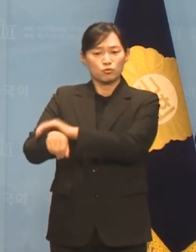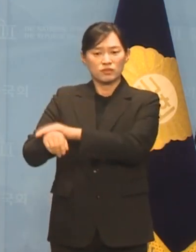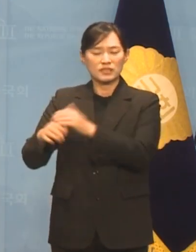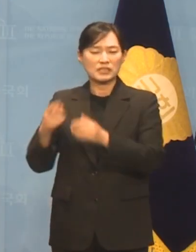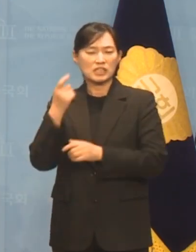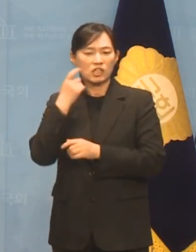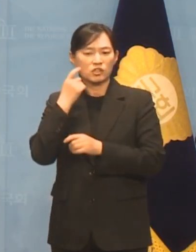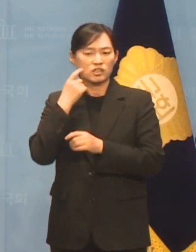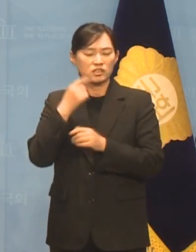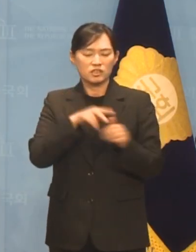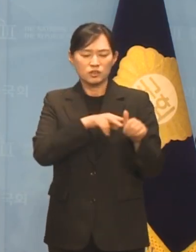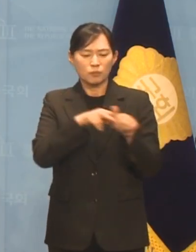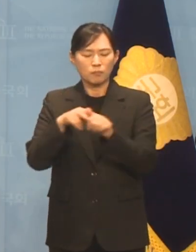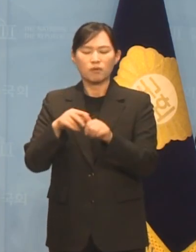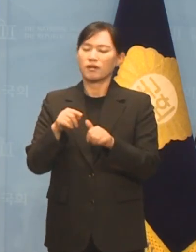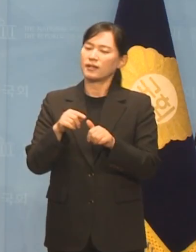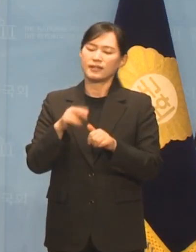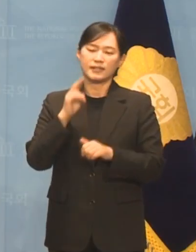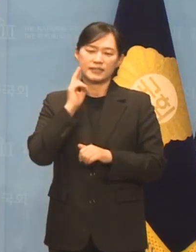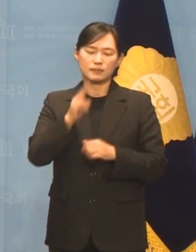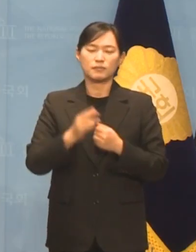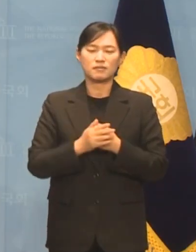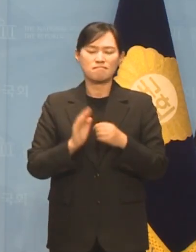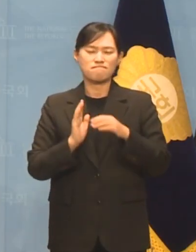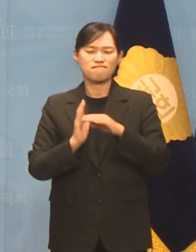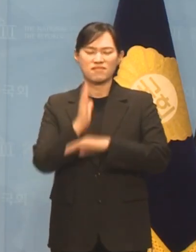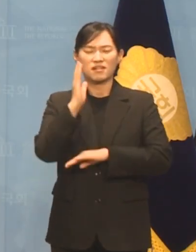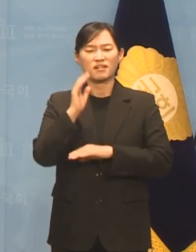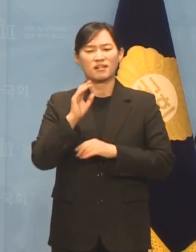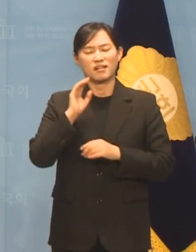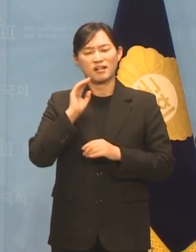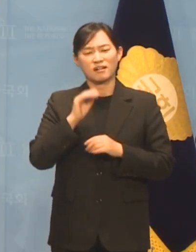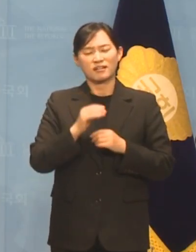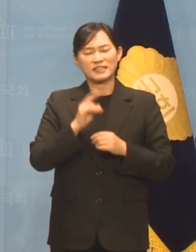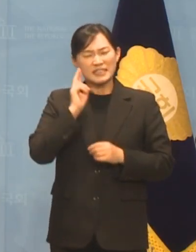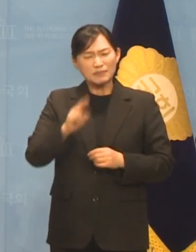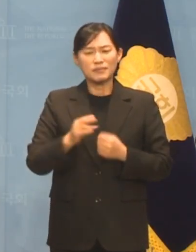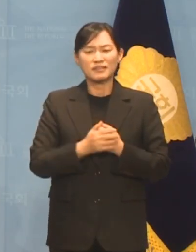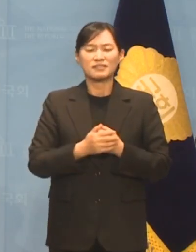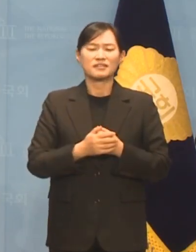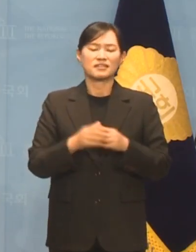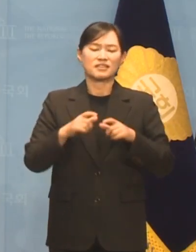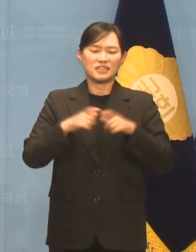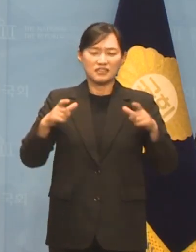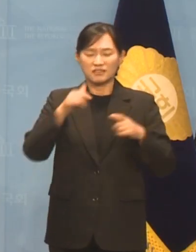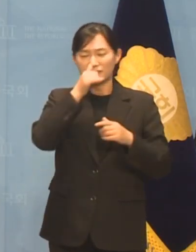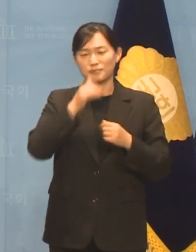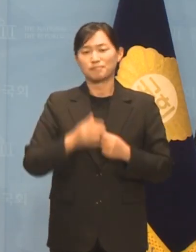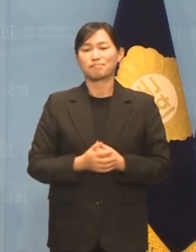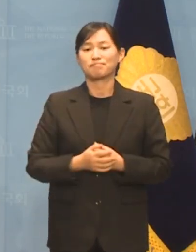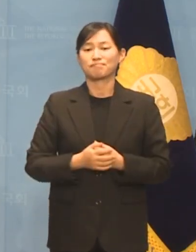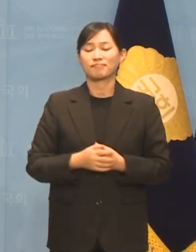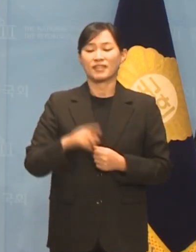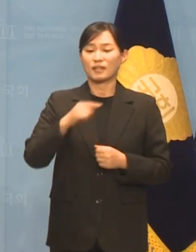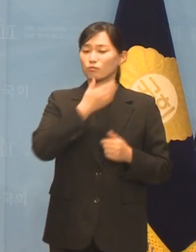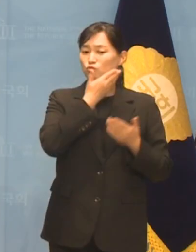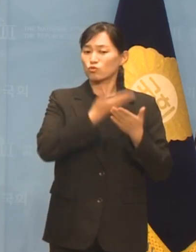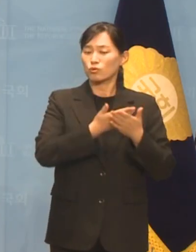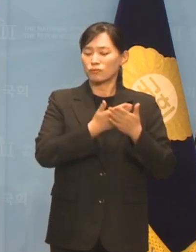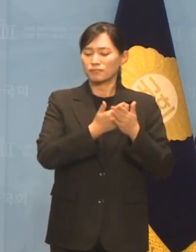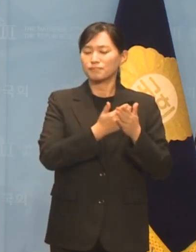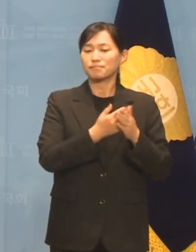정보는 점점 몰상식해지고 과격한 형태로 급물살을 타고 있습니다. 다음으로 주요 대응